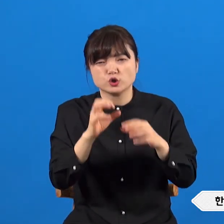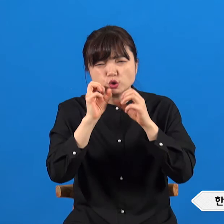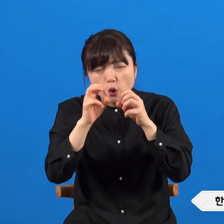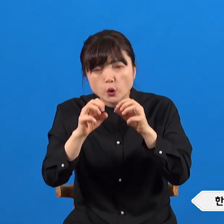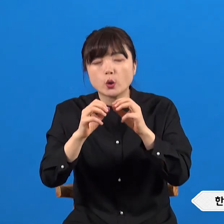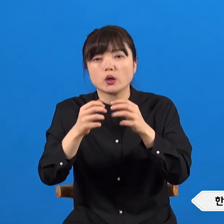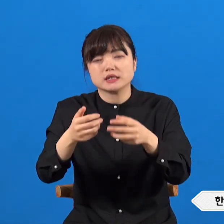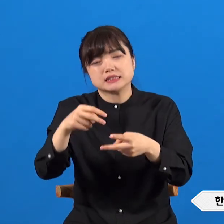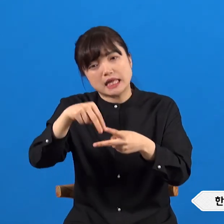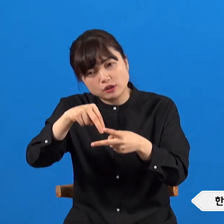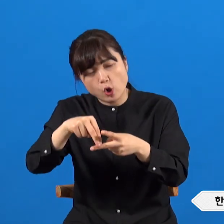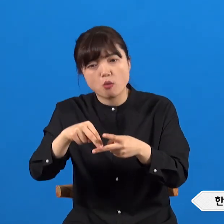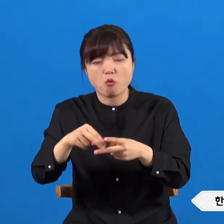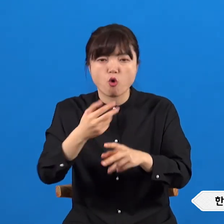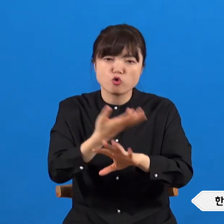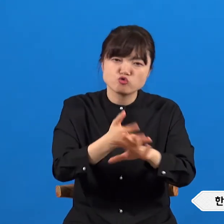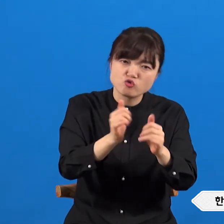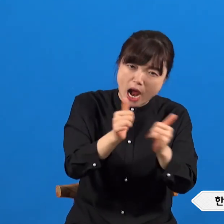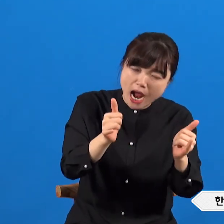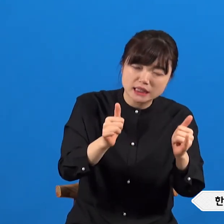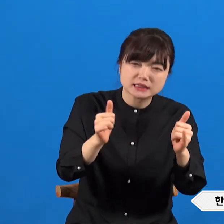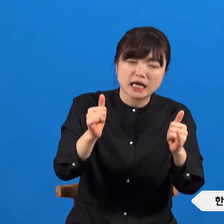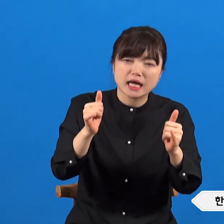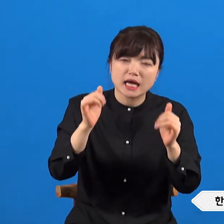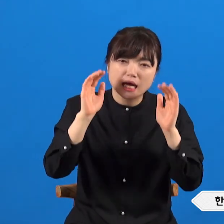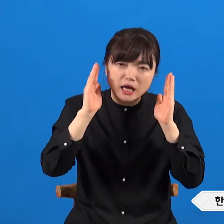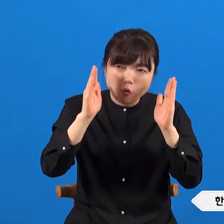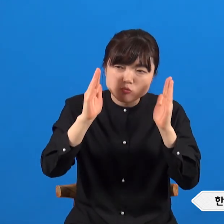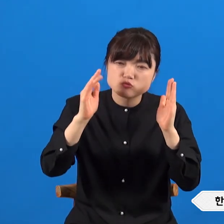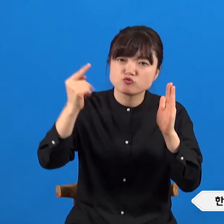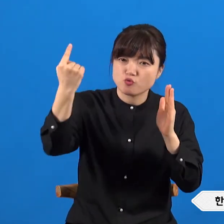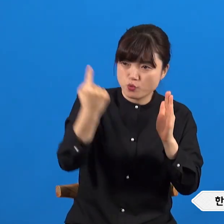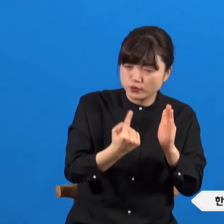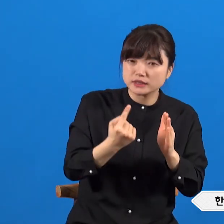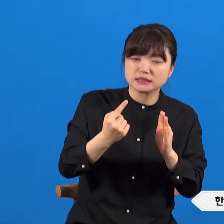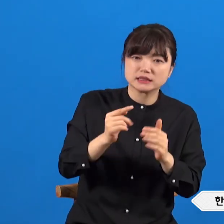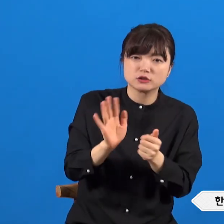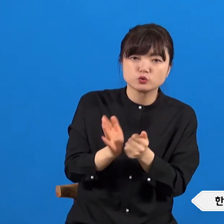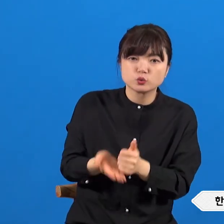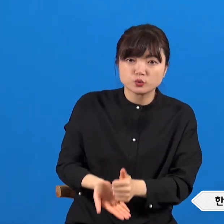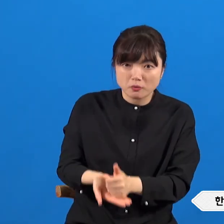선교센터도 그렇고 유학생 사역, 섬기고 봉사할 일들은 많습니다.